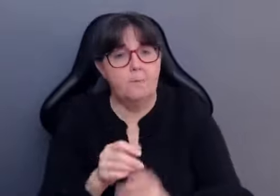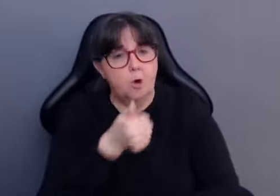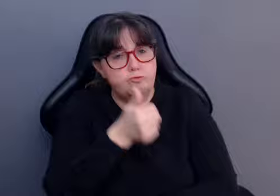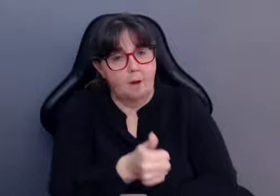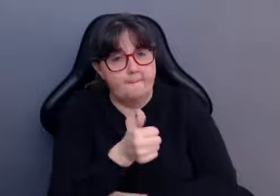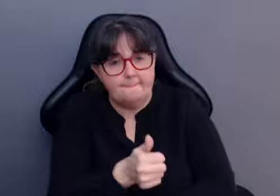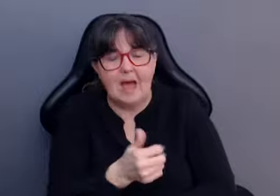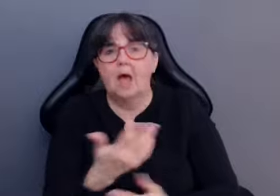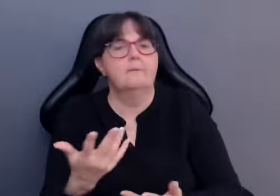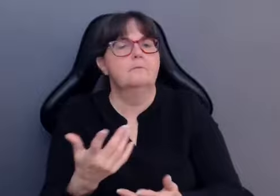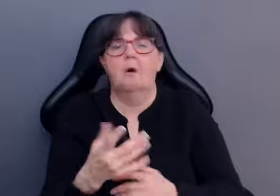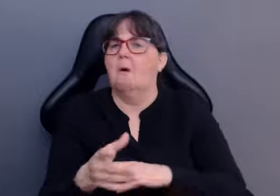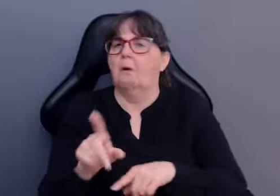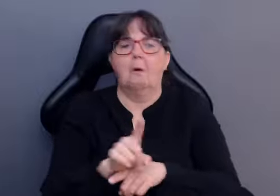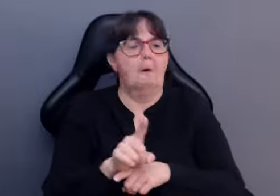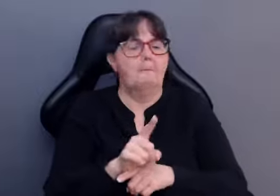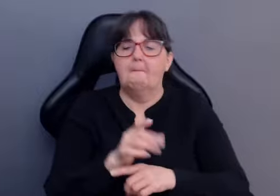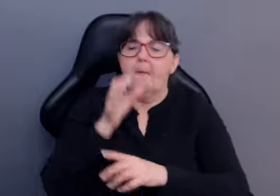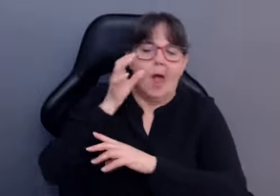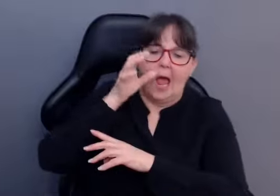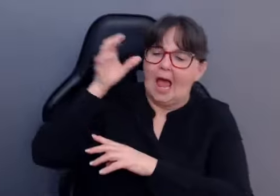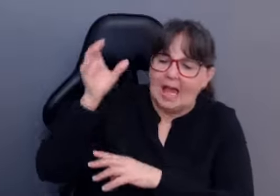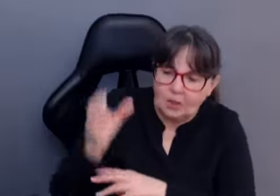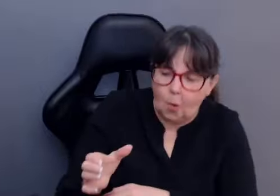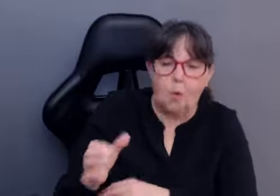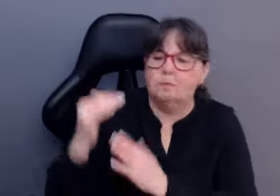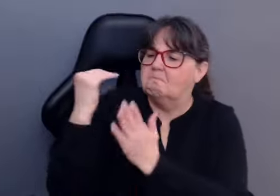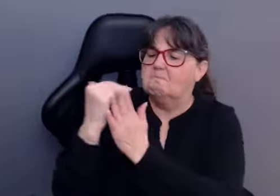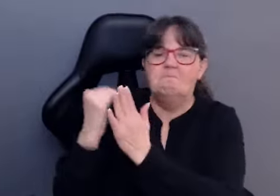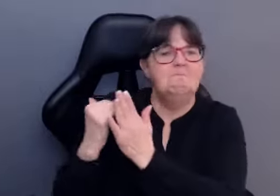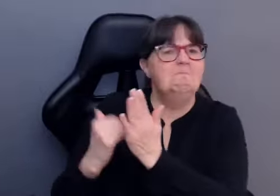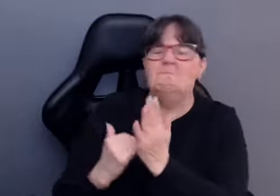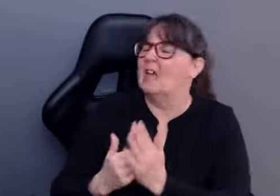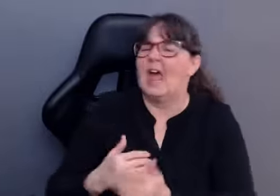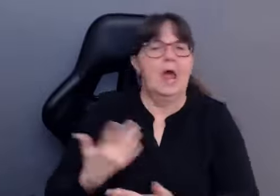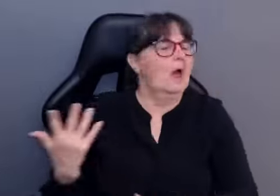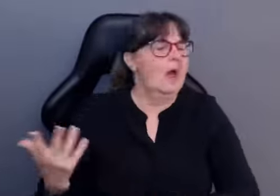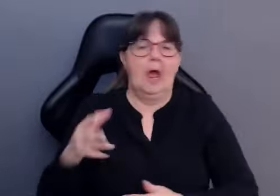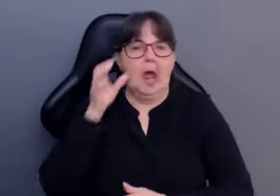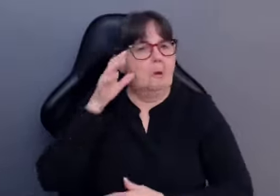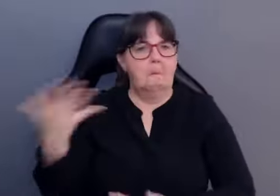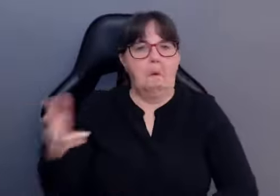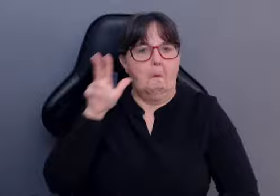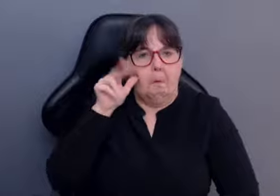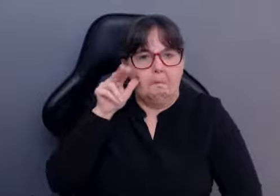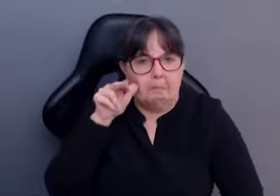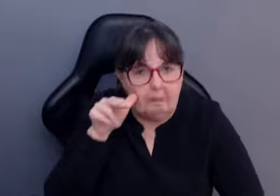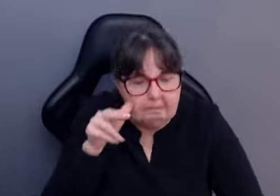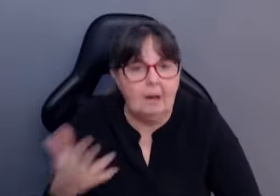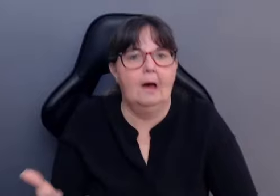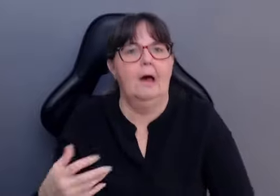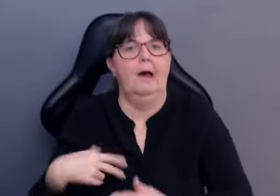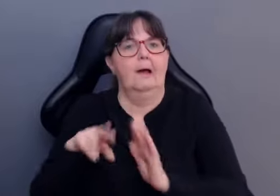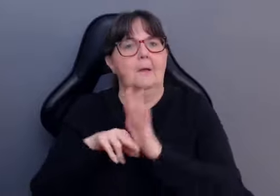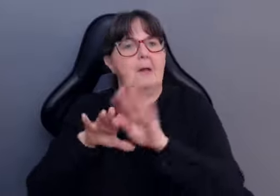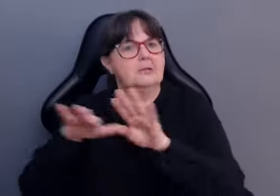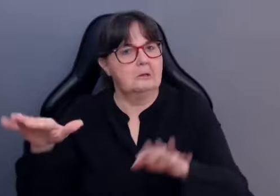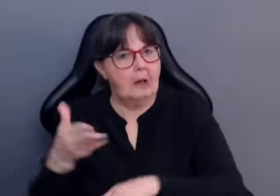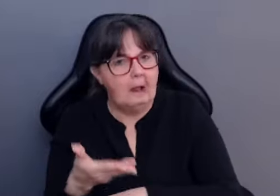ou omet de se conformer aux dispositions des présents règlements, qui agit contrairement aux